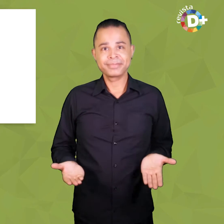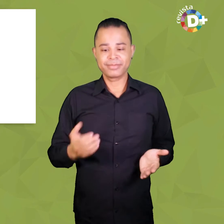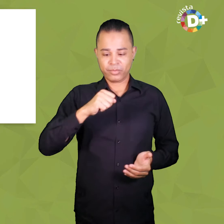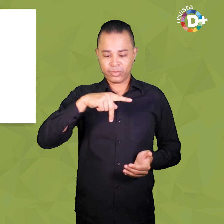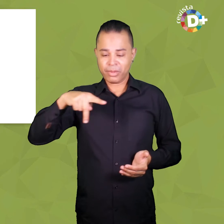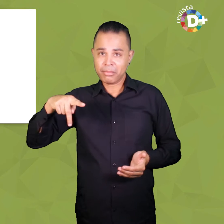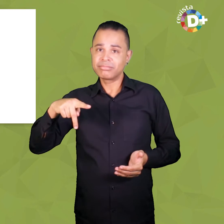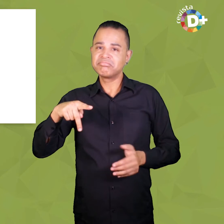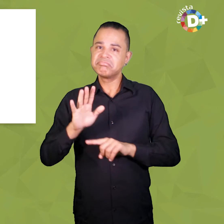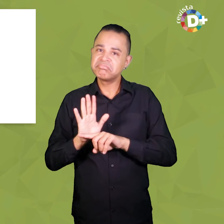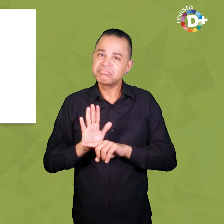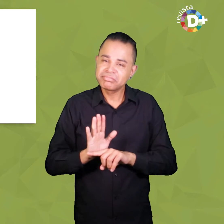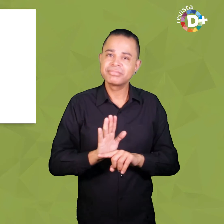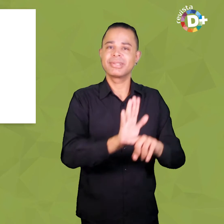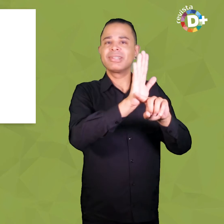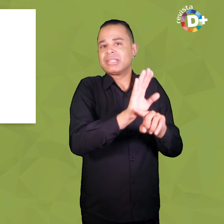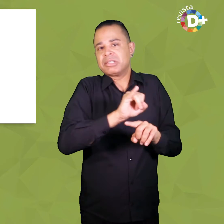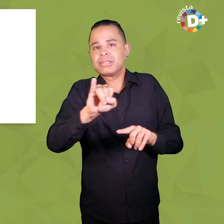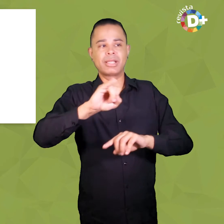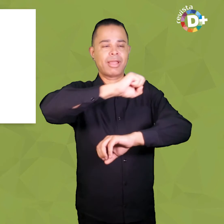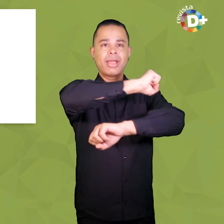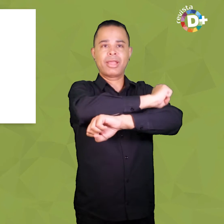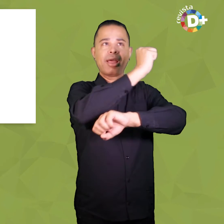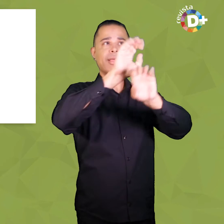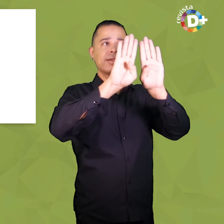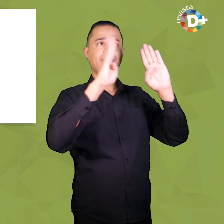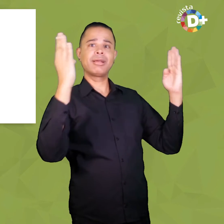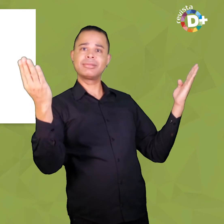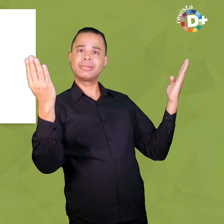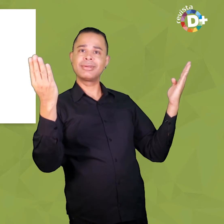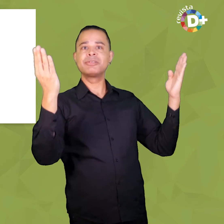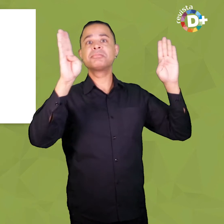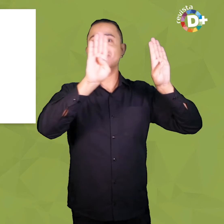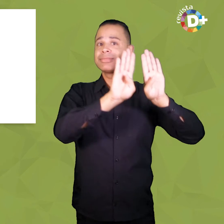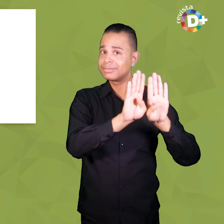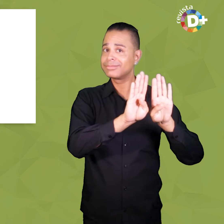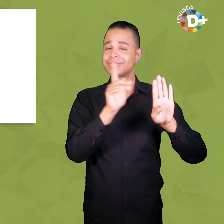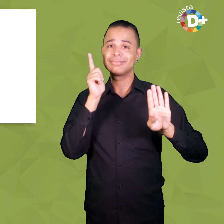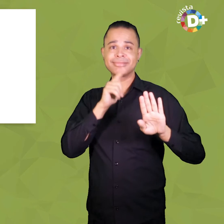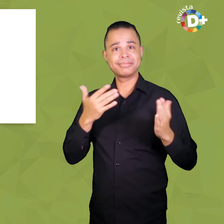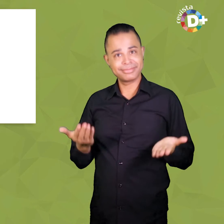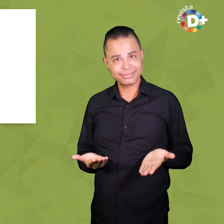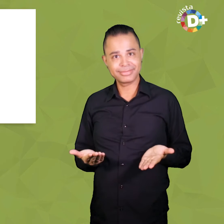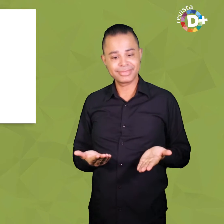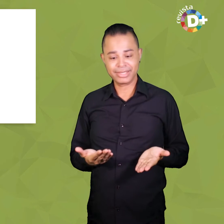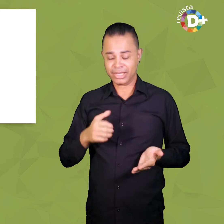para saber se janelas estão abertas ou fechadas light detector disponível para